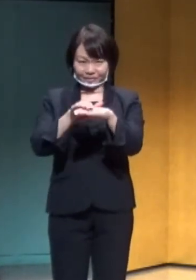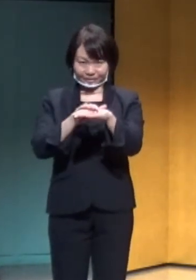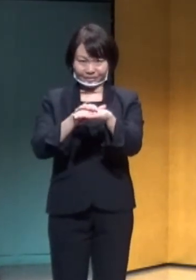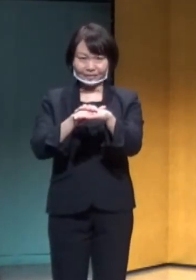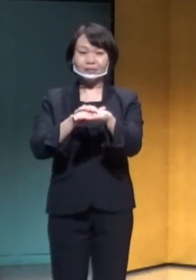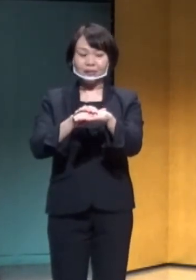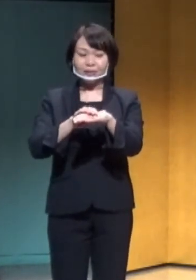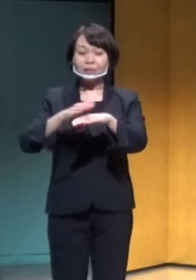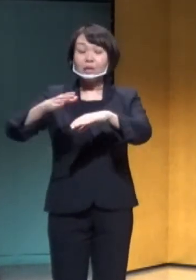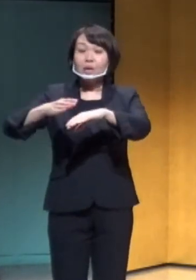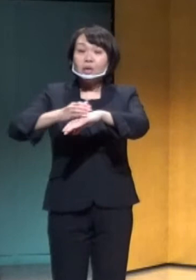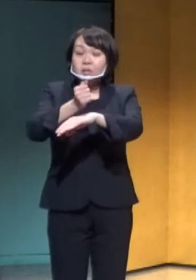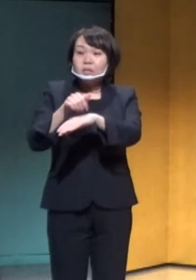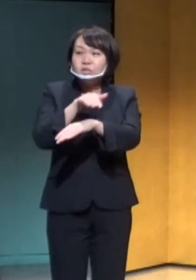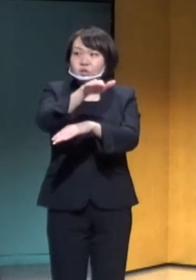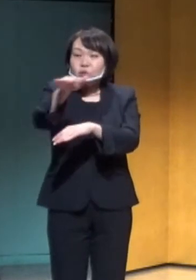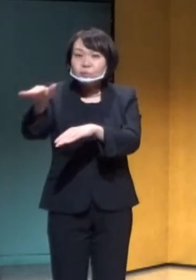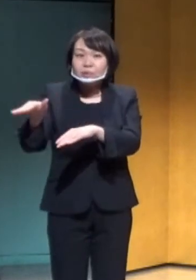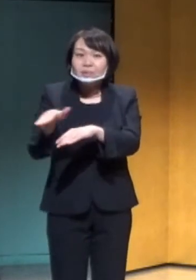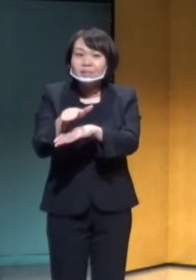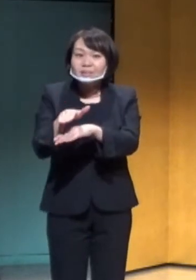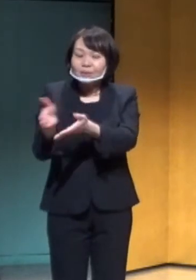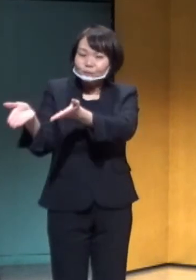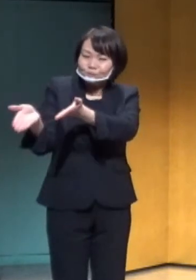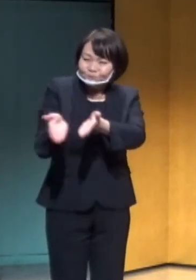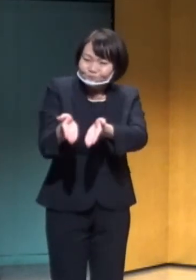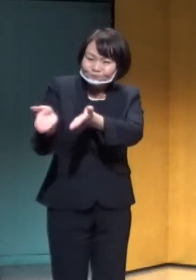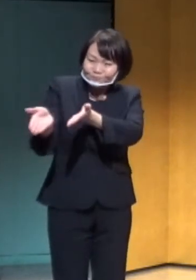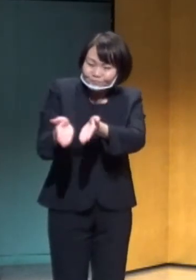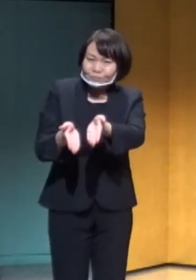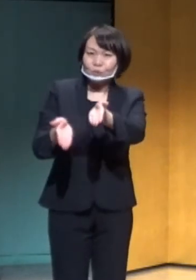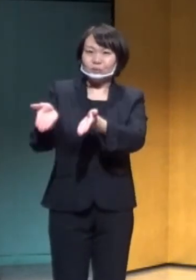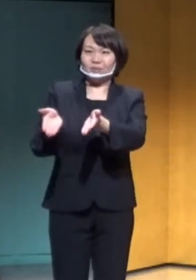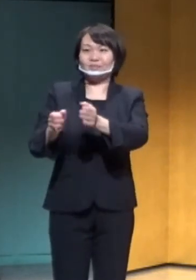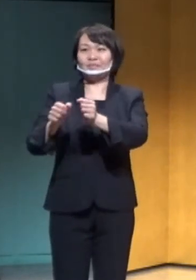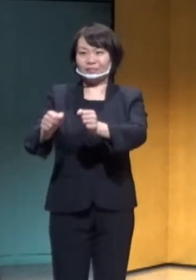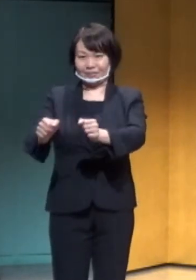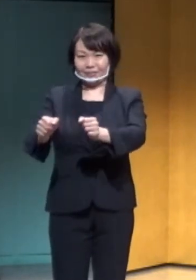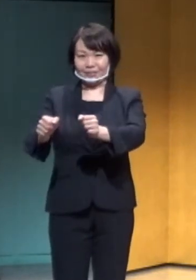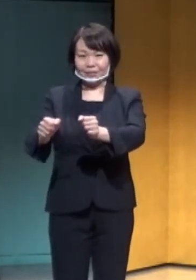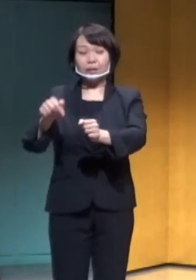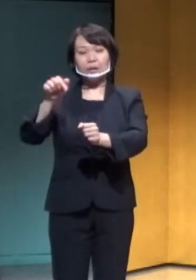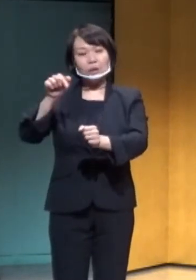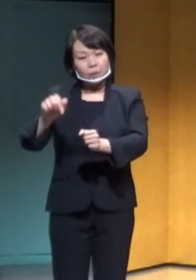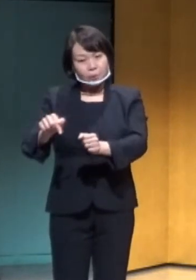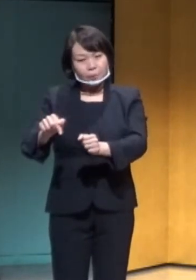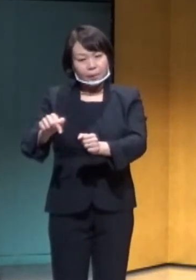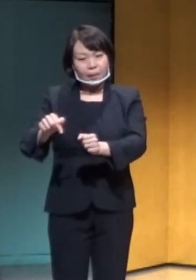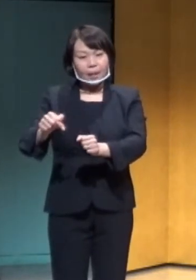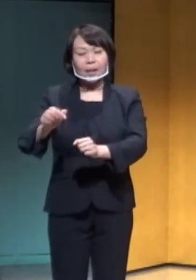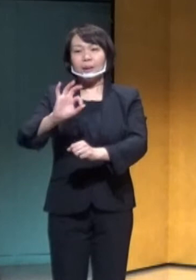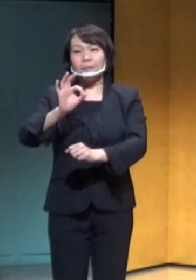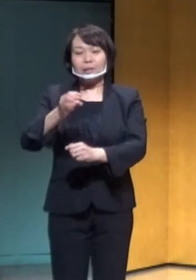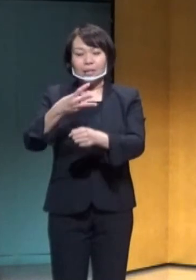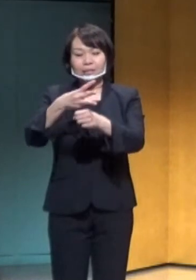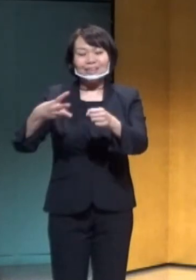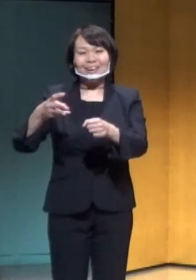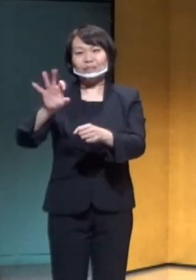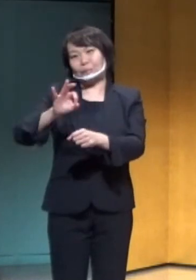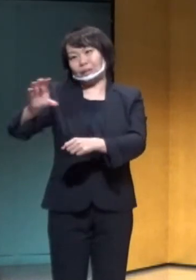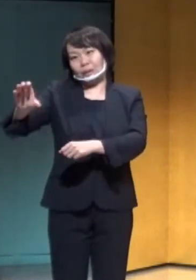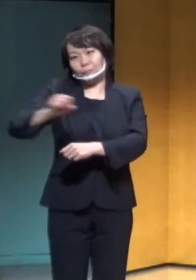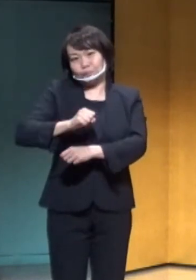する選手たちに精一杯おもてなしをして送り出せたことがメダル獲得の大きな原動力になったことでし